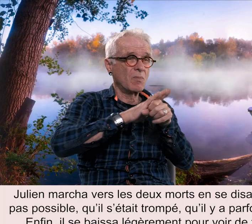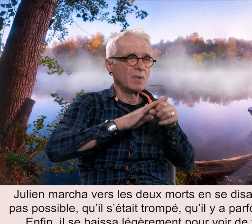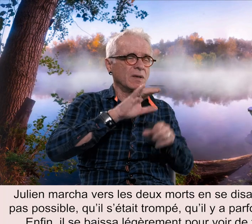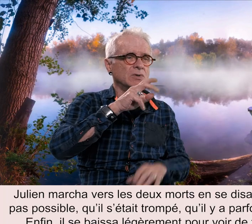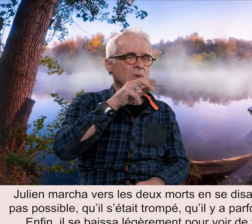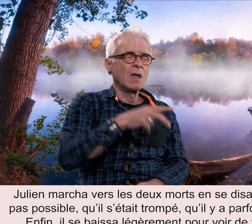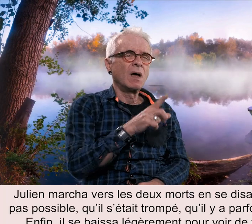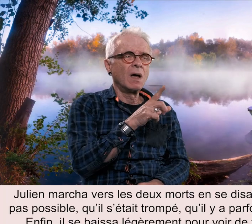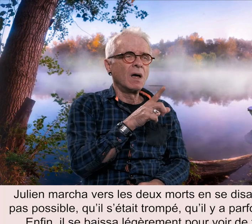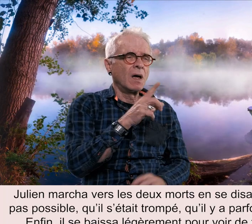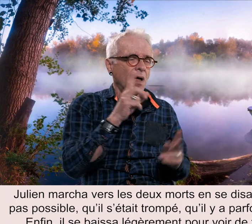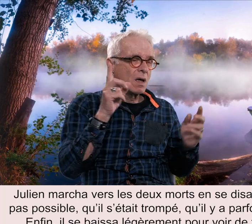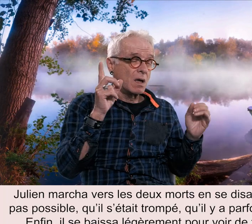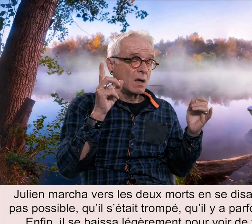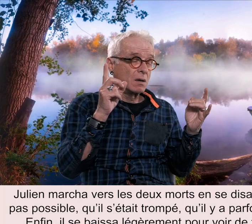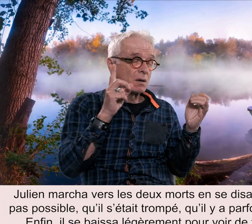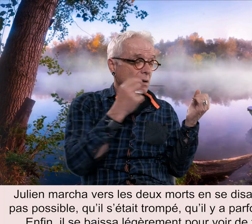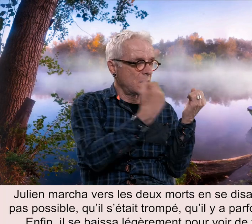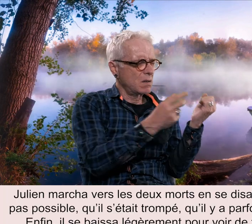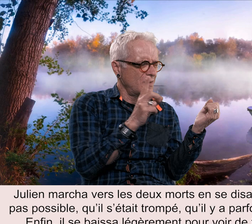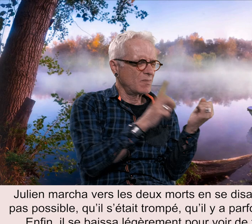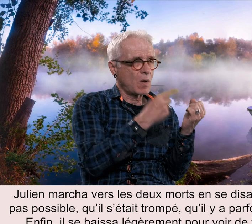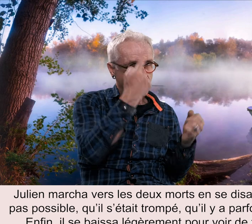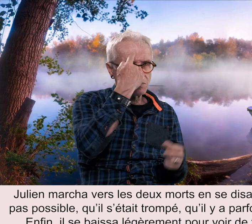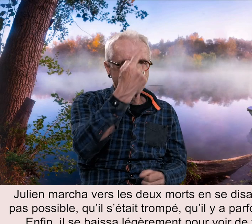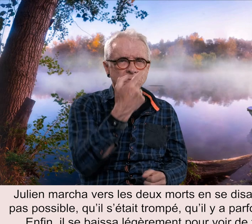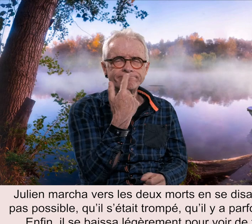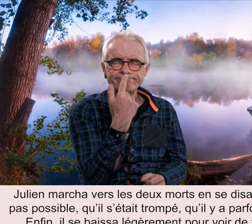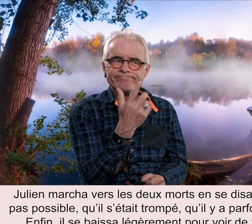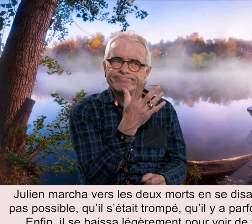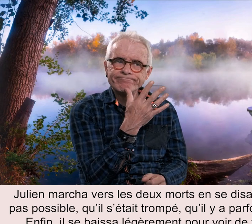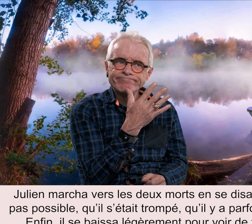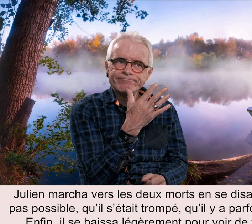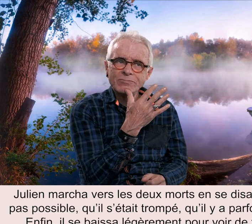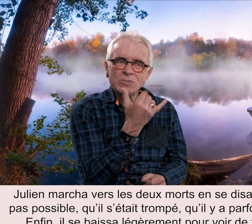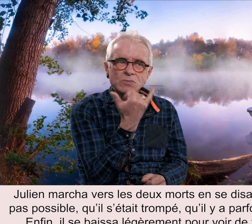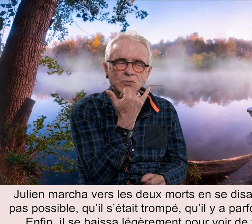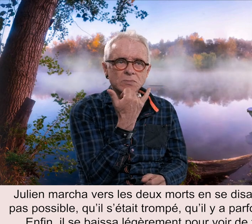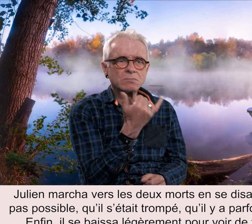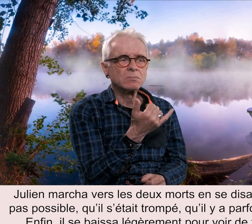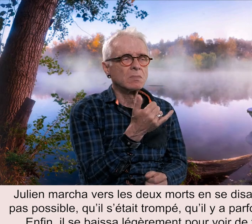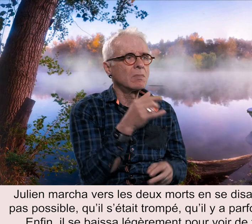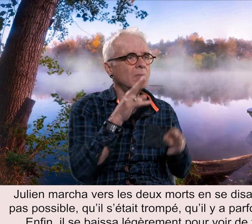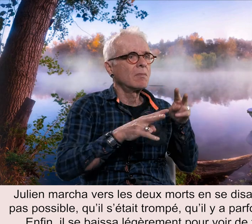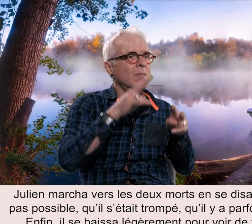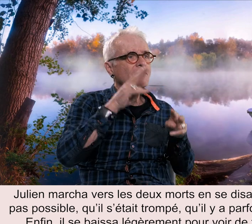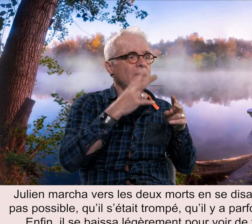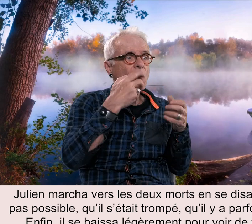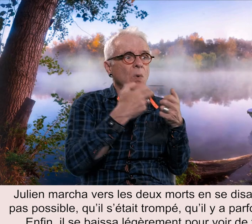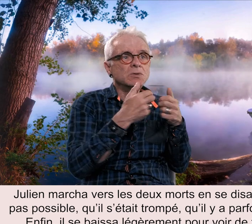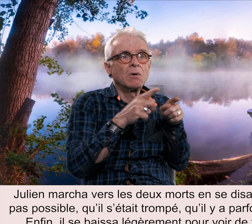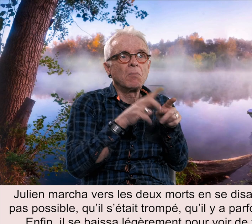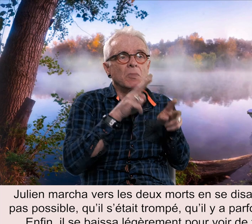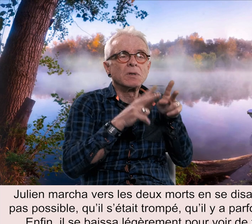Julien marcha vers les deux morts en se disant, en voulant croire que cela n'était pas possible, qu'il s'était trompé, qu'il y a parfois des ressemblances